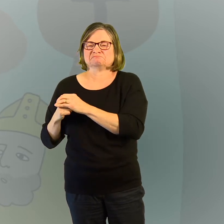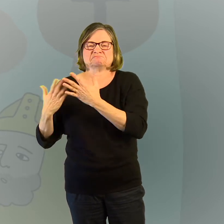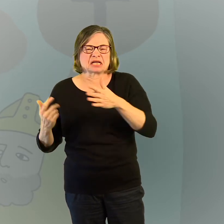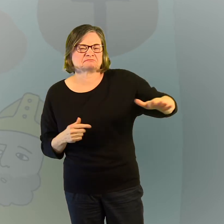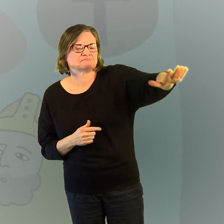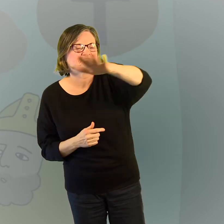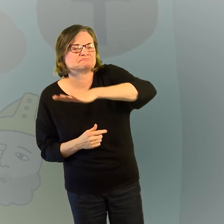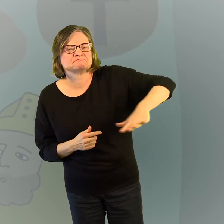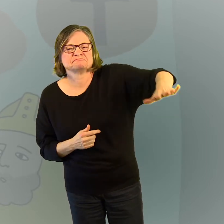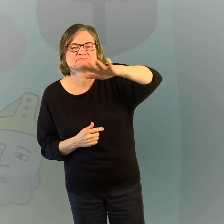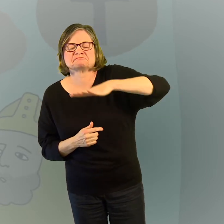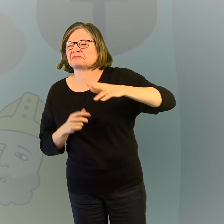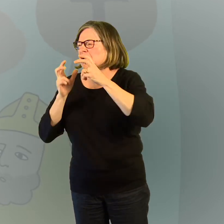Mais la foule se met à crier